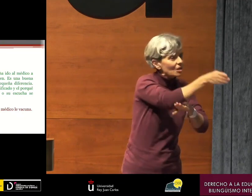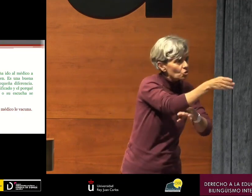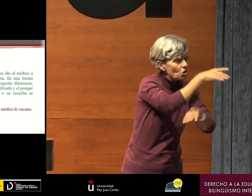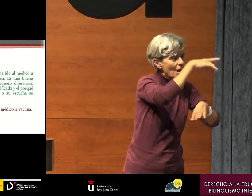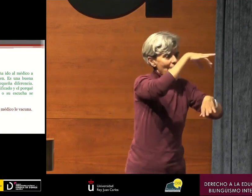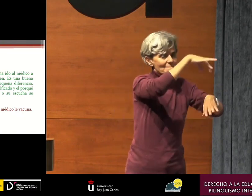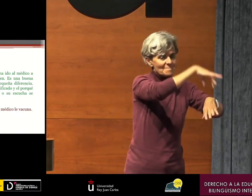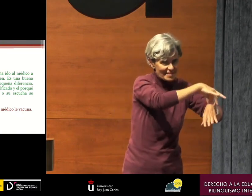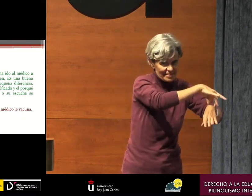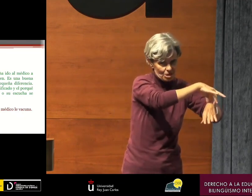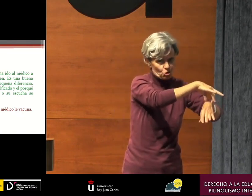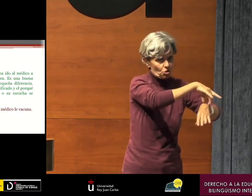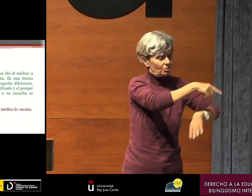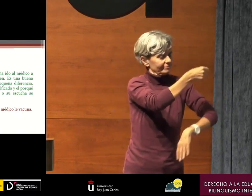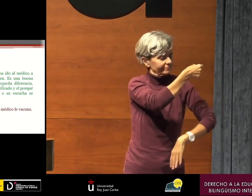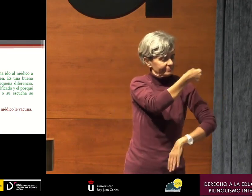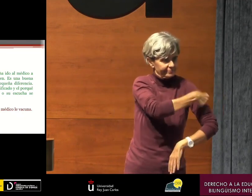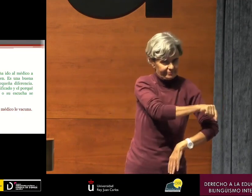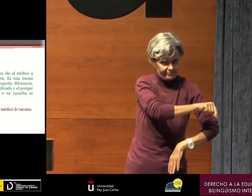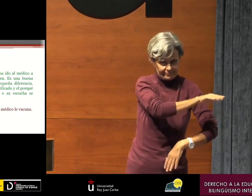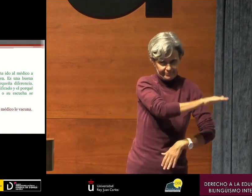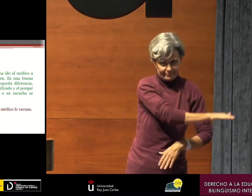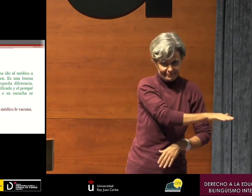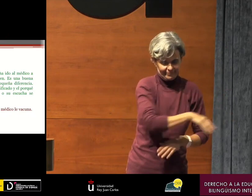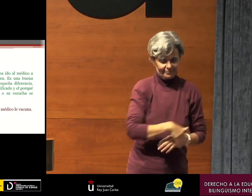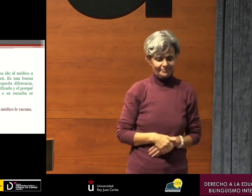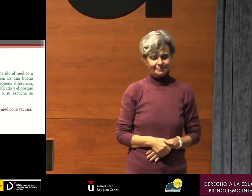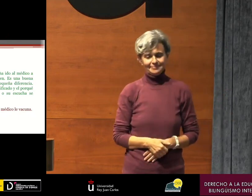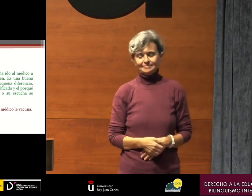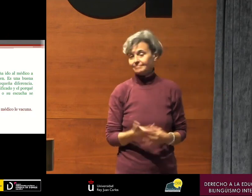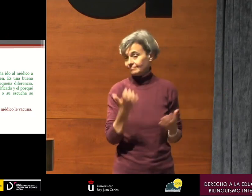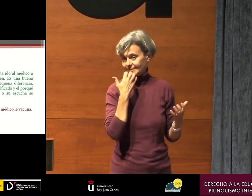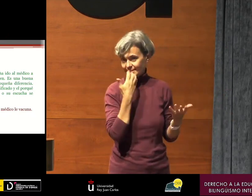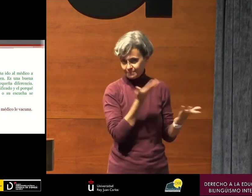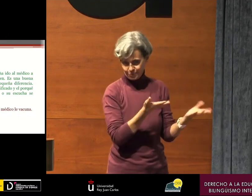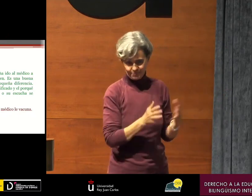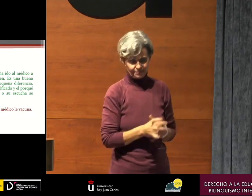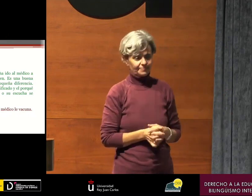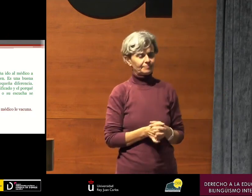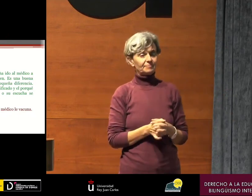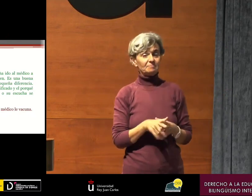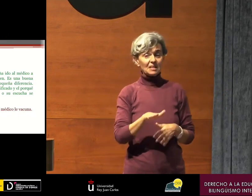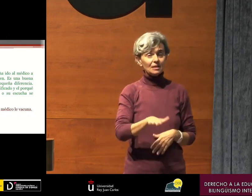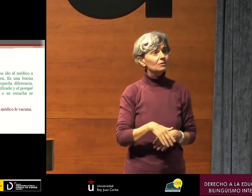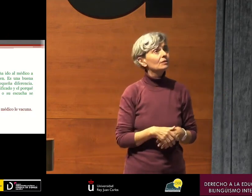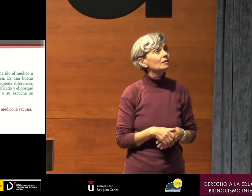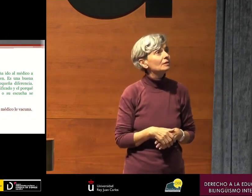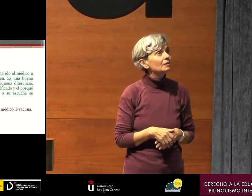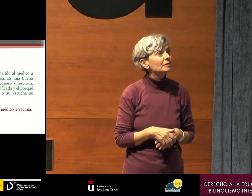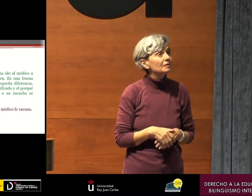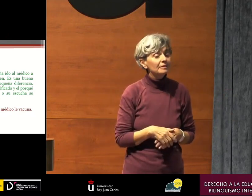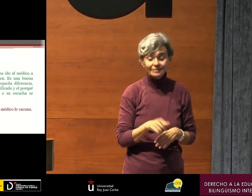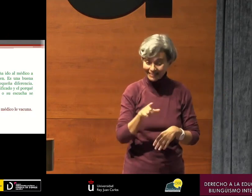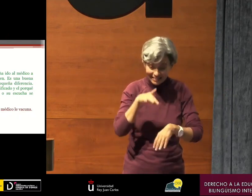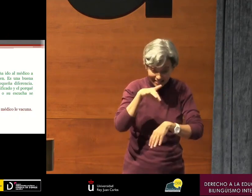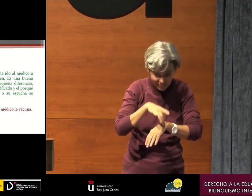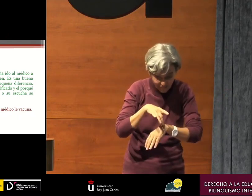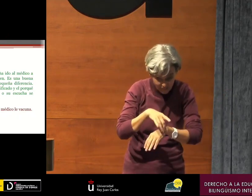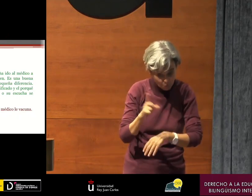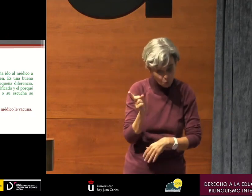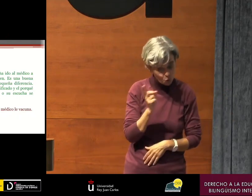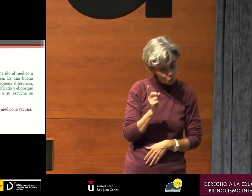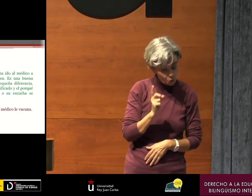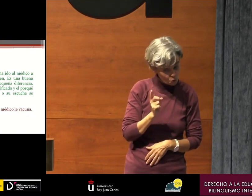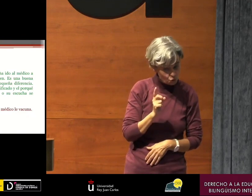La respuesta de la maestra puede ser, no, Pau no está enfermo, es que ha ido a ponerse las vacunas, ha ido al médico a ponerse las